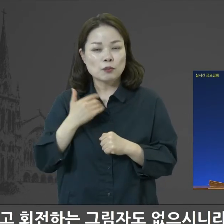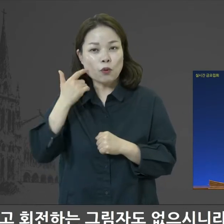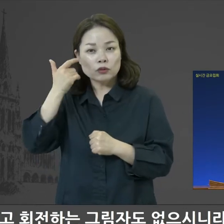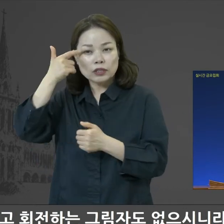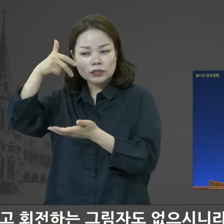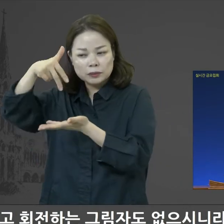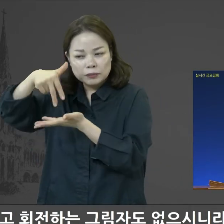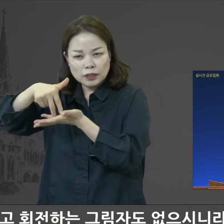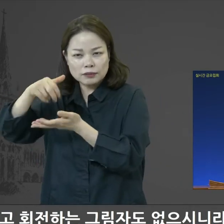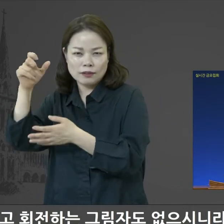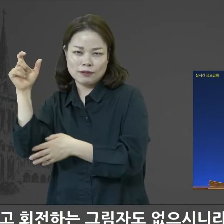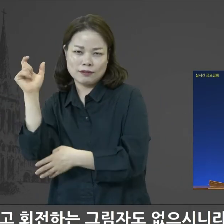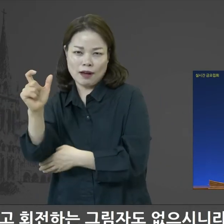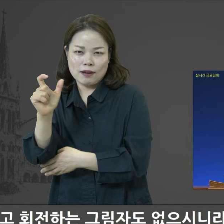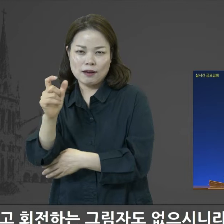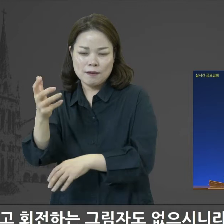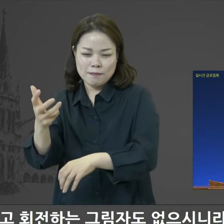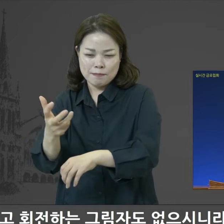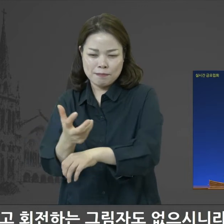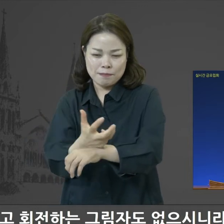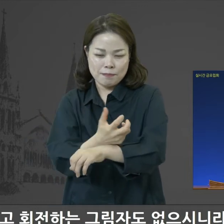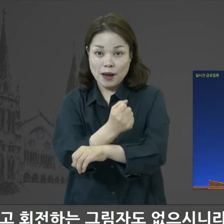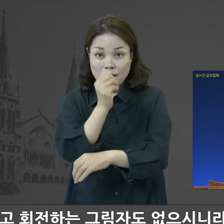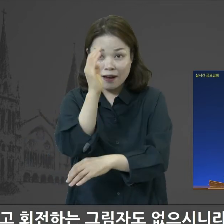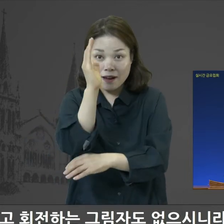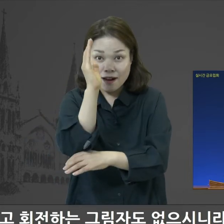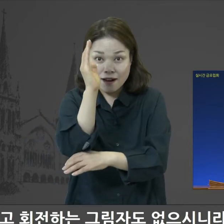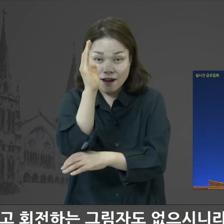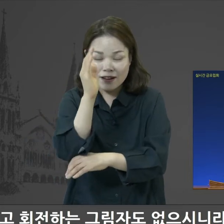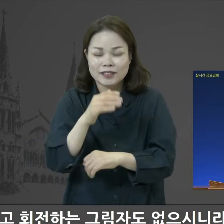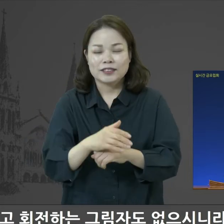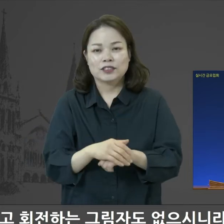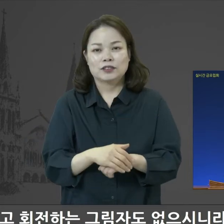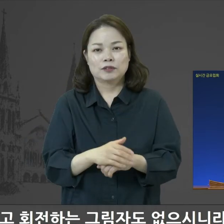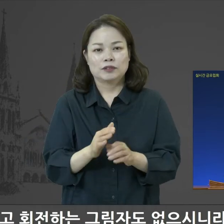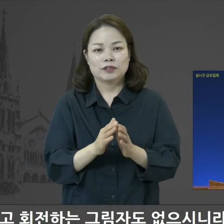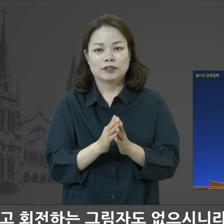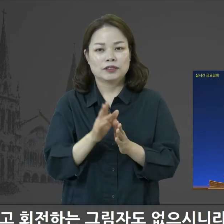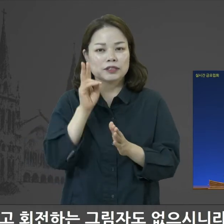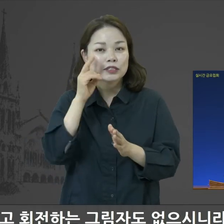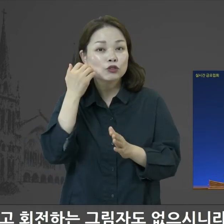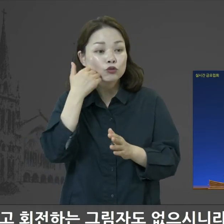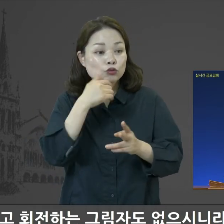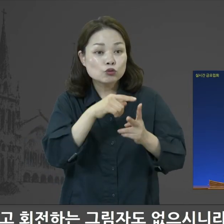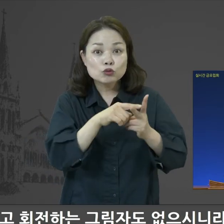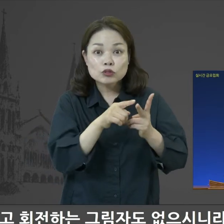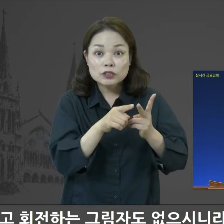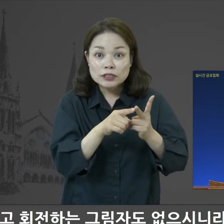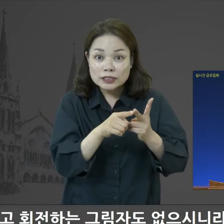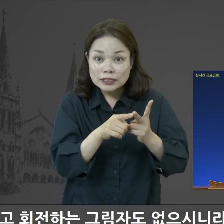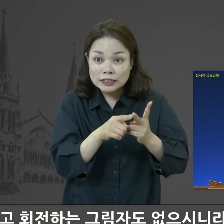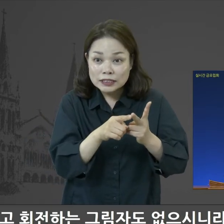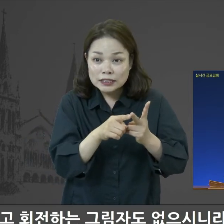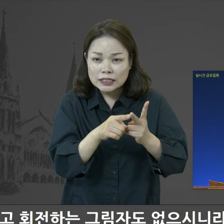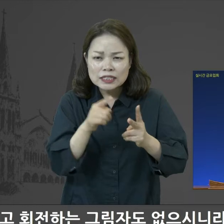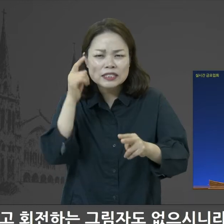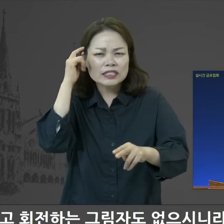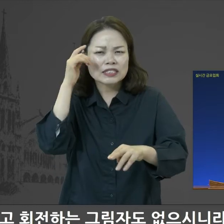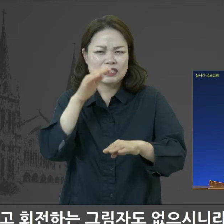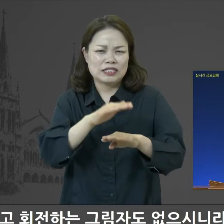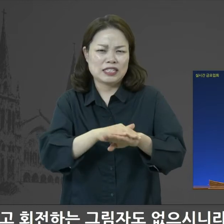사실은 자주 강조하는 부분입니다. 야고보서 1장 5절을 얘기할 때, 누구든지